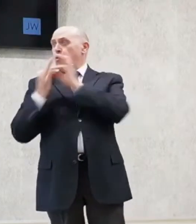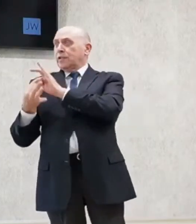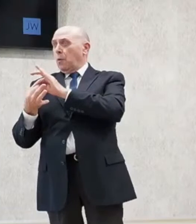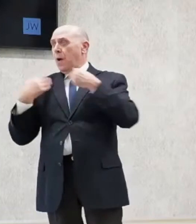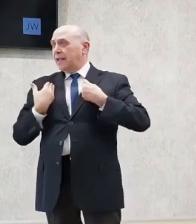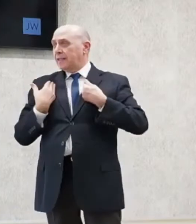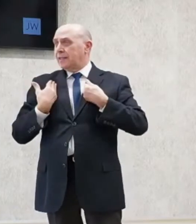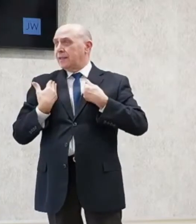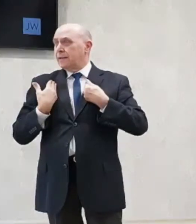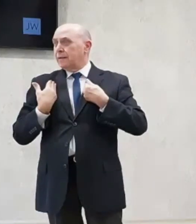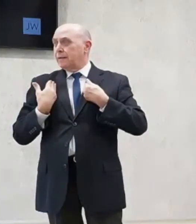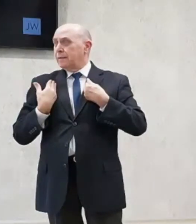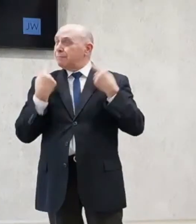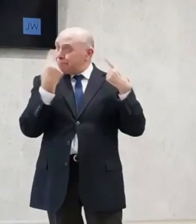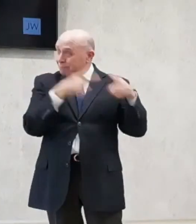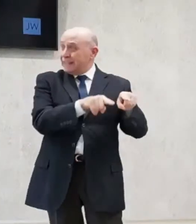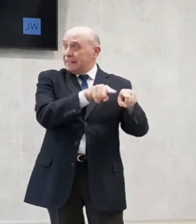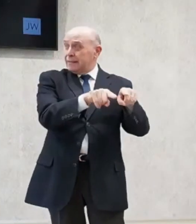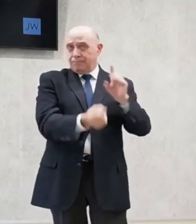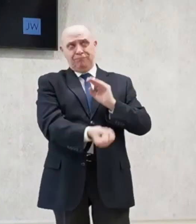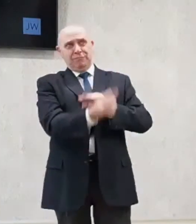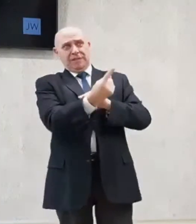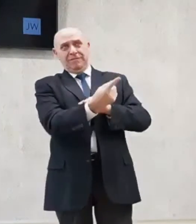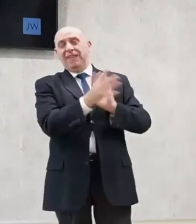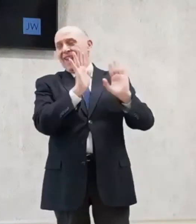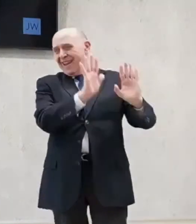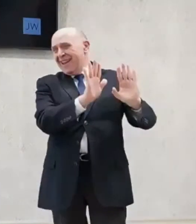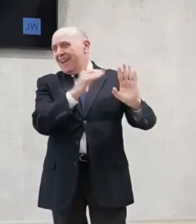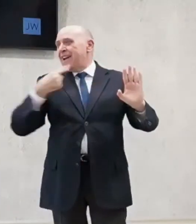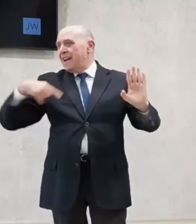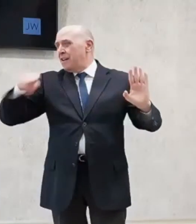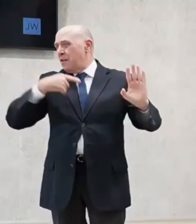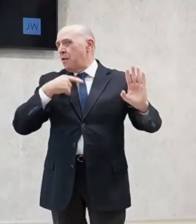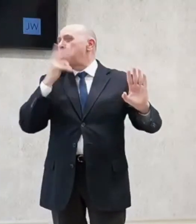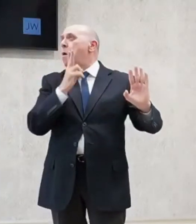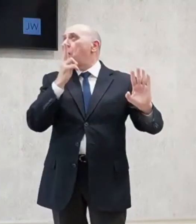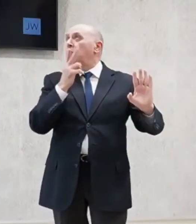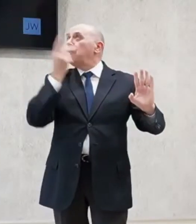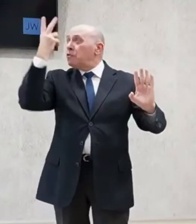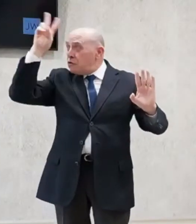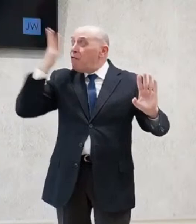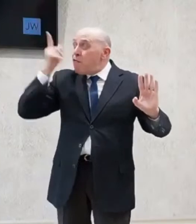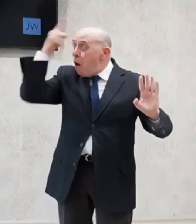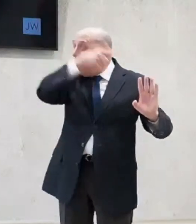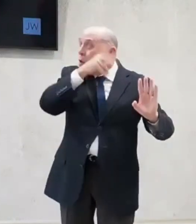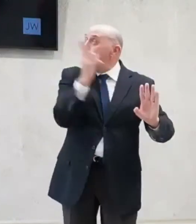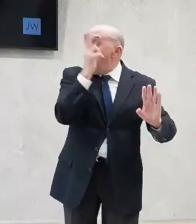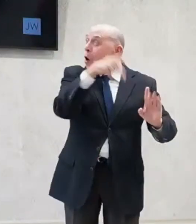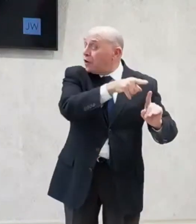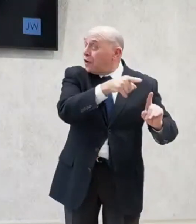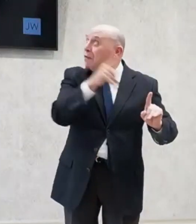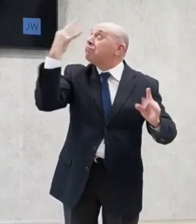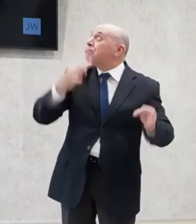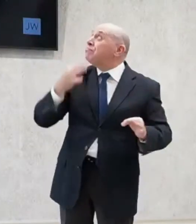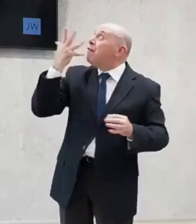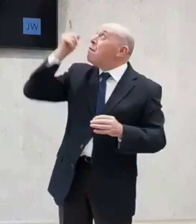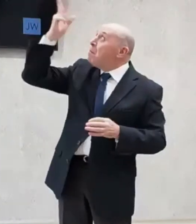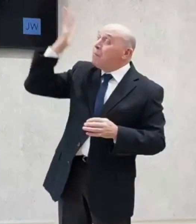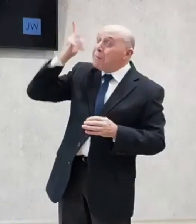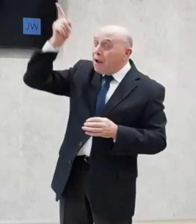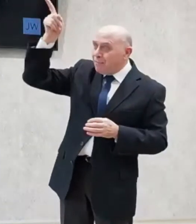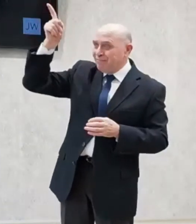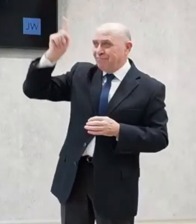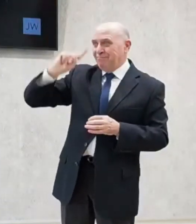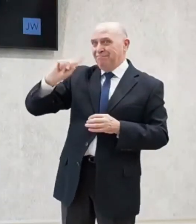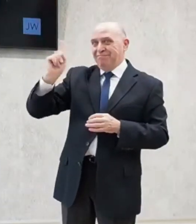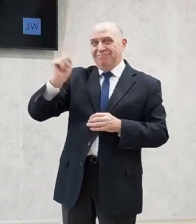quando parliamo della morte Comprendiamo che Geova non voleva che questo avvenisse e che può toccare